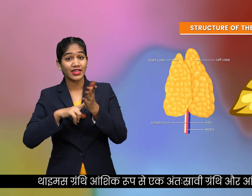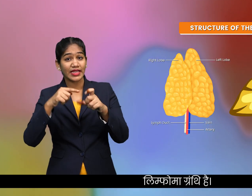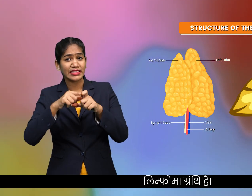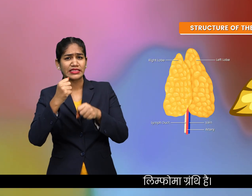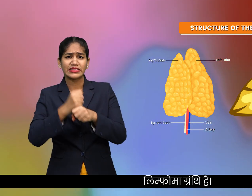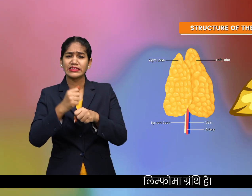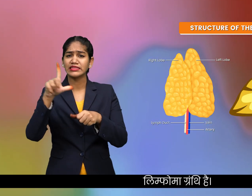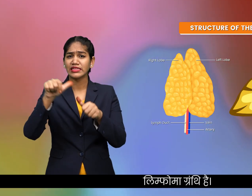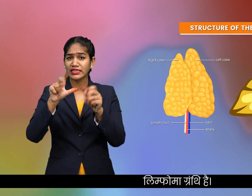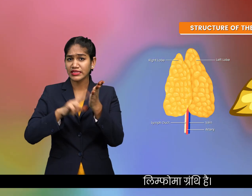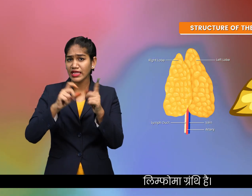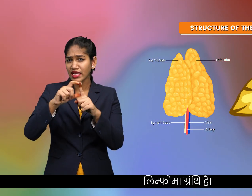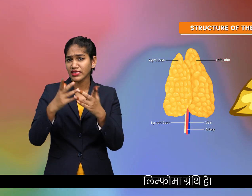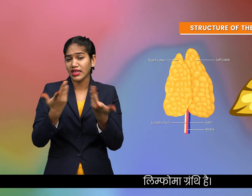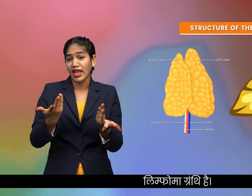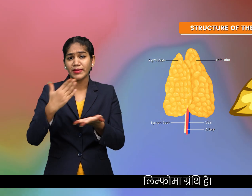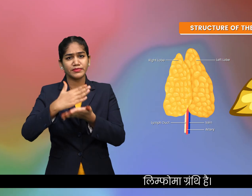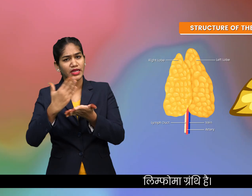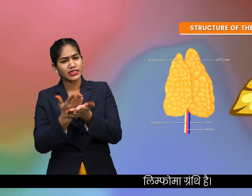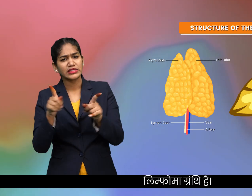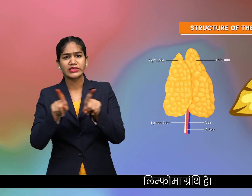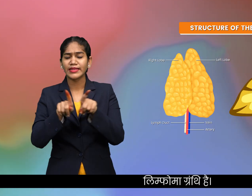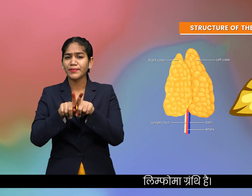एक लिम्फोमा ग्रंथ है।